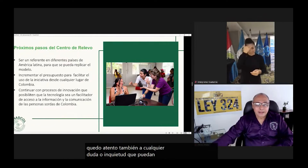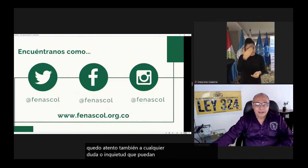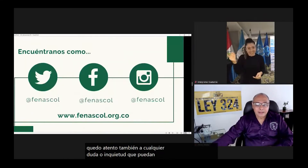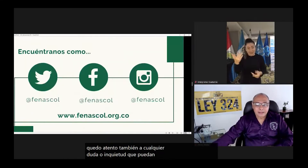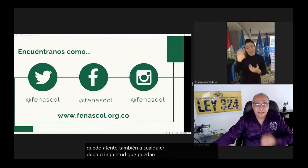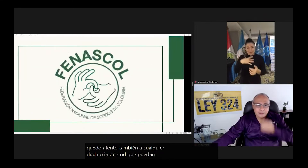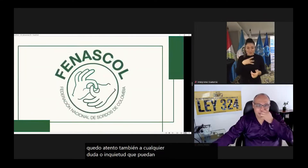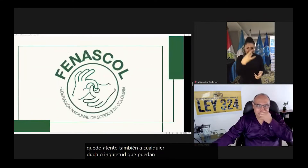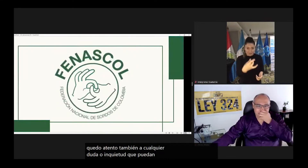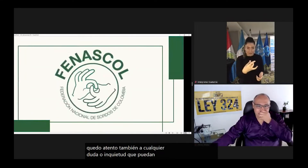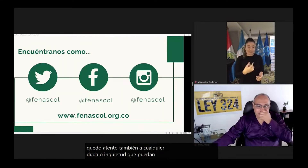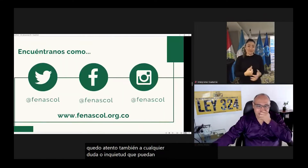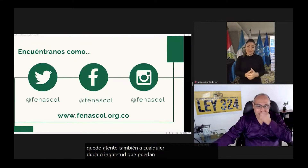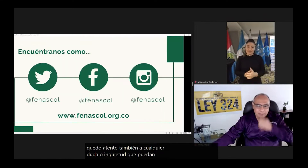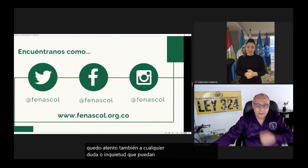invitación.